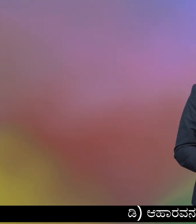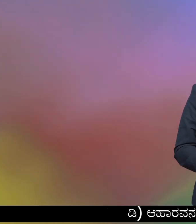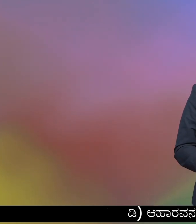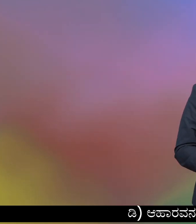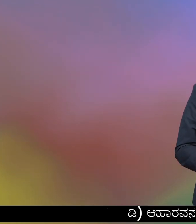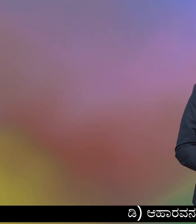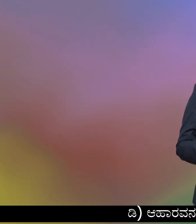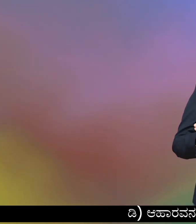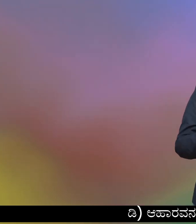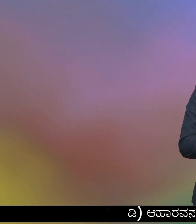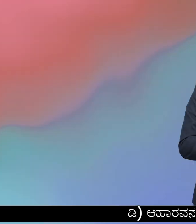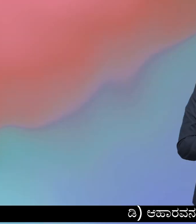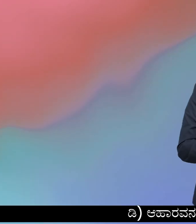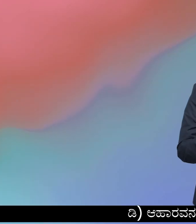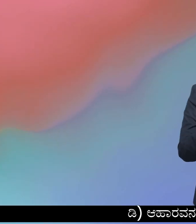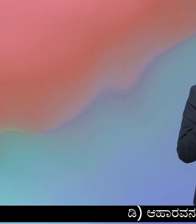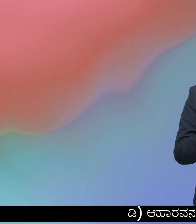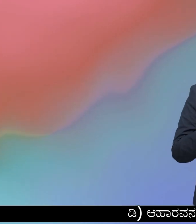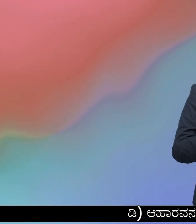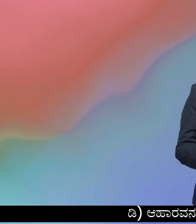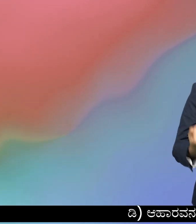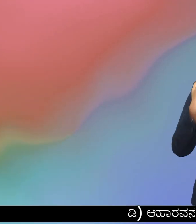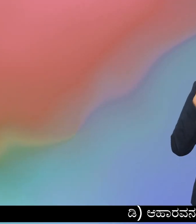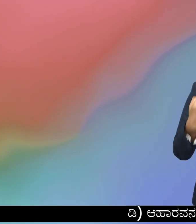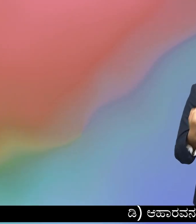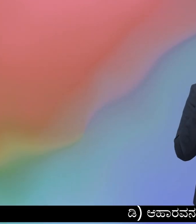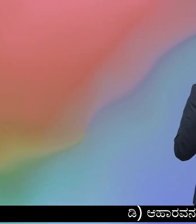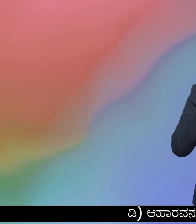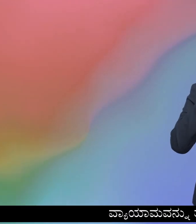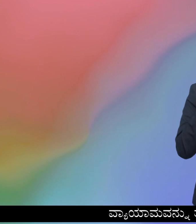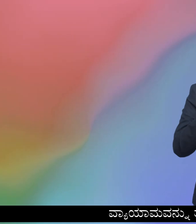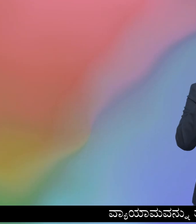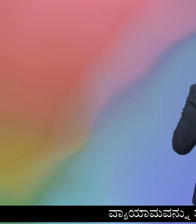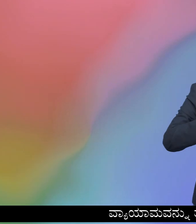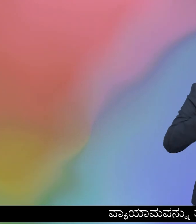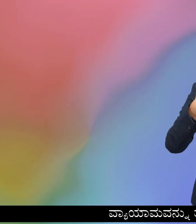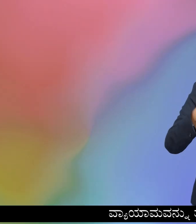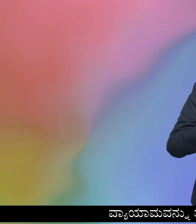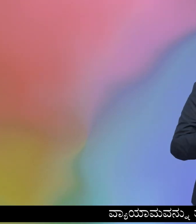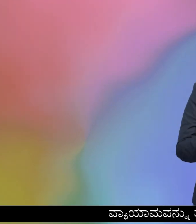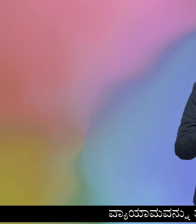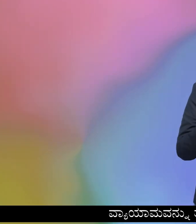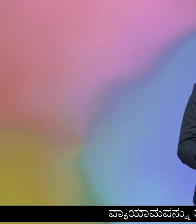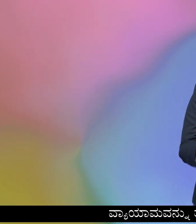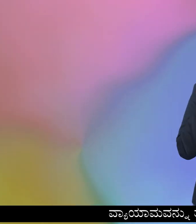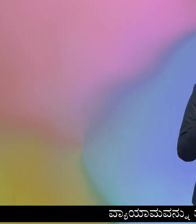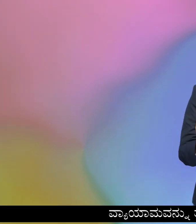ಡಿ. ಆಹಾರವನ್ನು ಸೇವಿಸಿದ ಕೂಡಲೇ ಹಿಂಸಾತ್ಮಕ ವ್ಯಾಯಾಮವನ್ನು ತೆಗೆದುಕೊಳ್ಳುವುದು